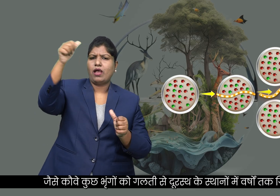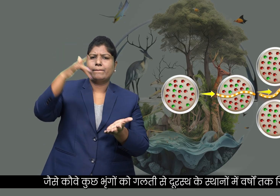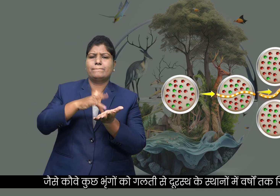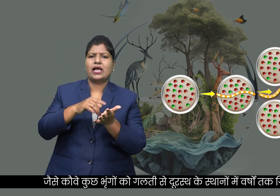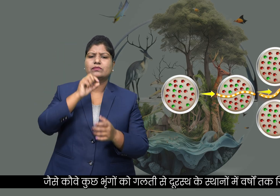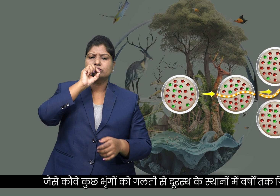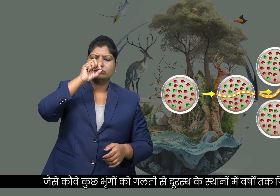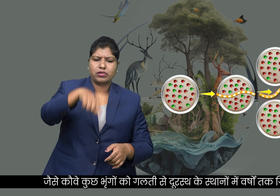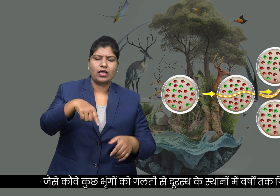हैं।